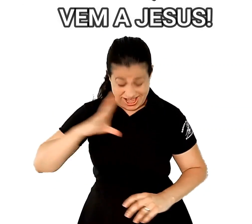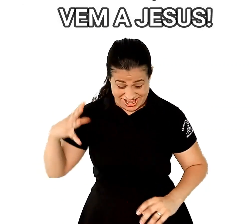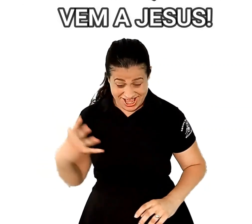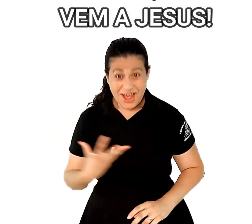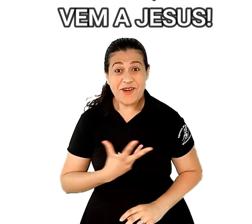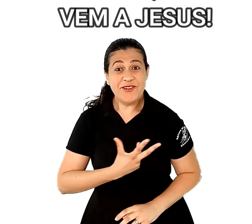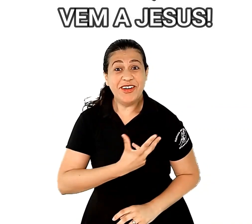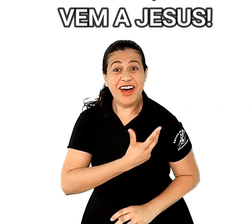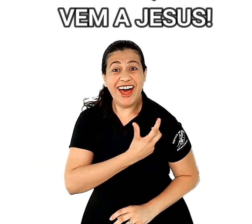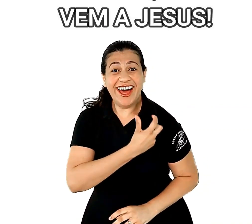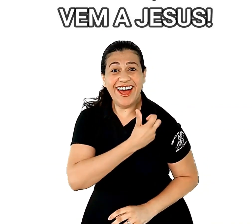quer te